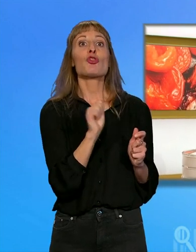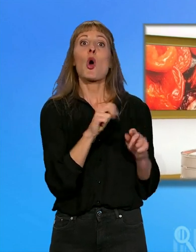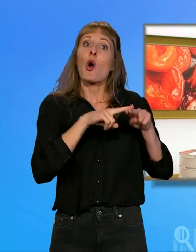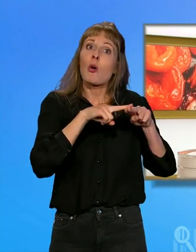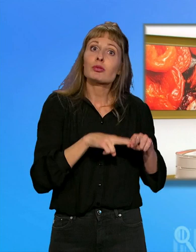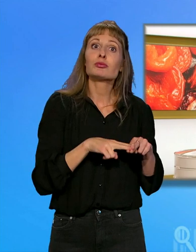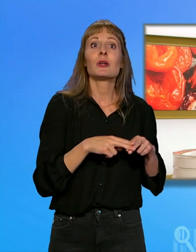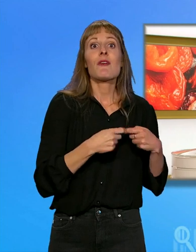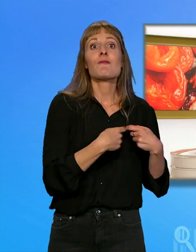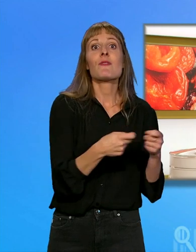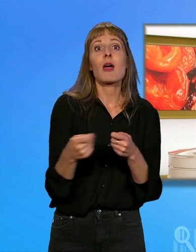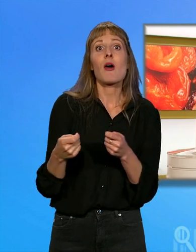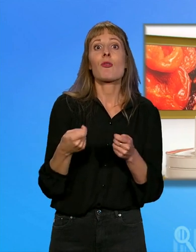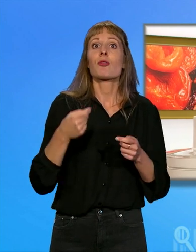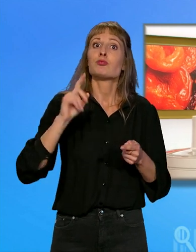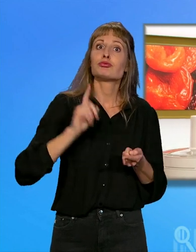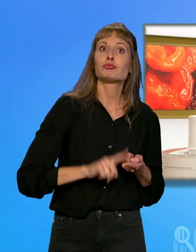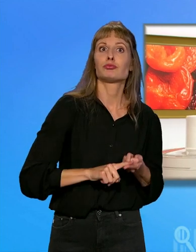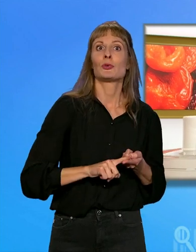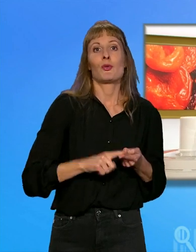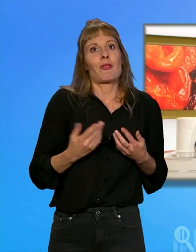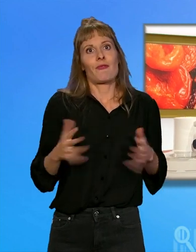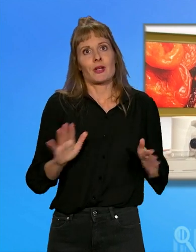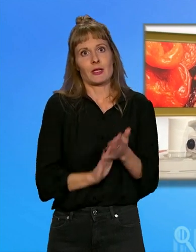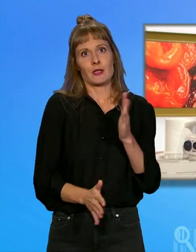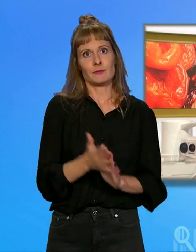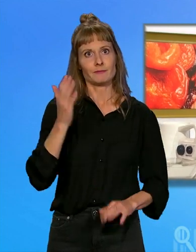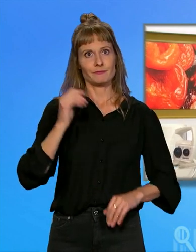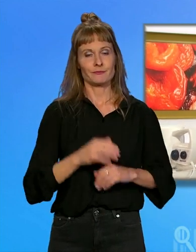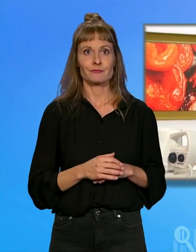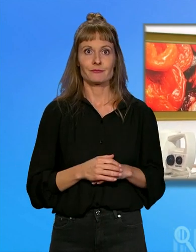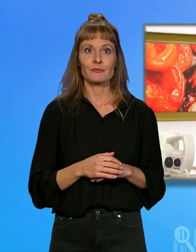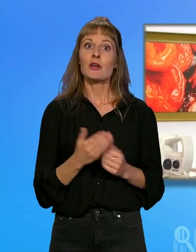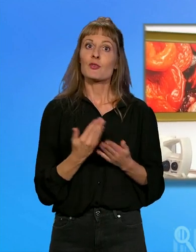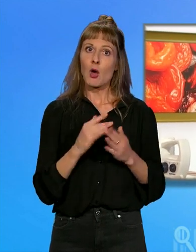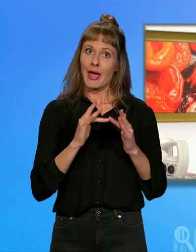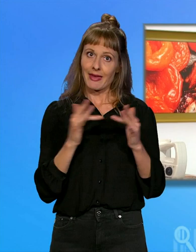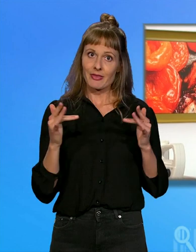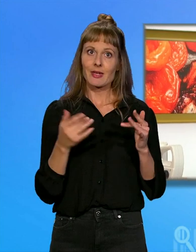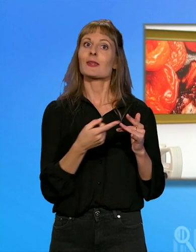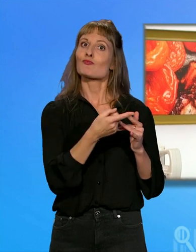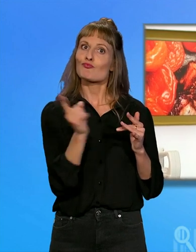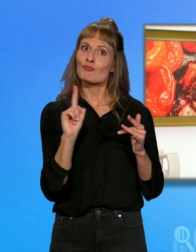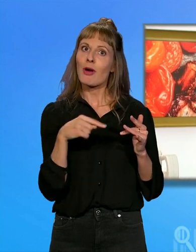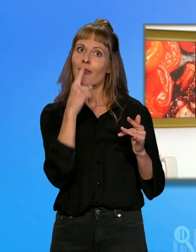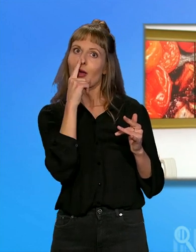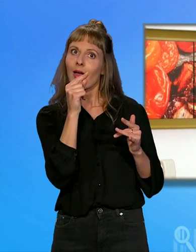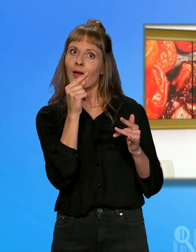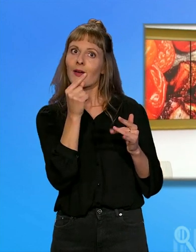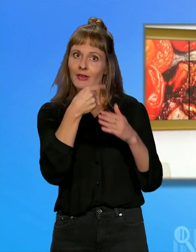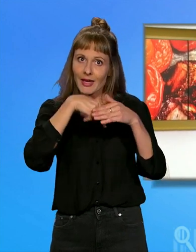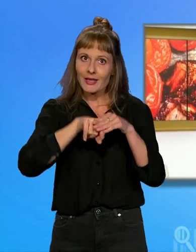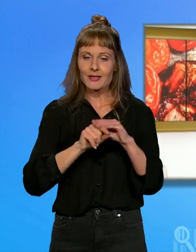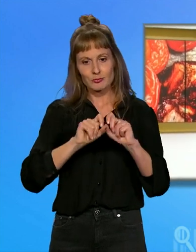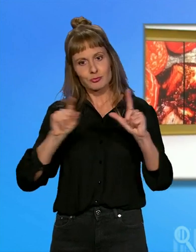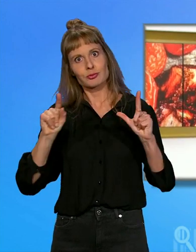Geräte verkauft. Ergebnisse im Detail könnt ihr bei uns online nachschauen. Dort könnt ihr auch genau nachschauen, welches Gerät jetzt wirklich im Endeffekt wie viel